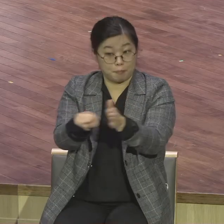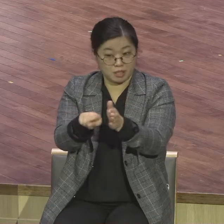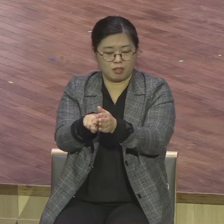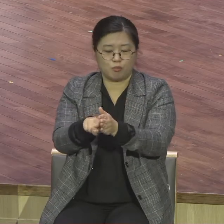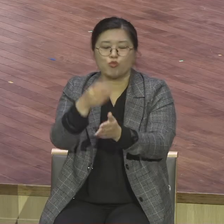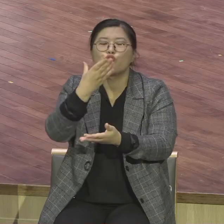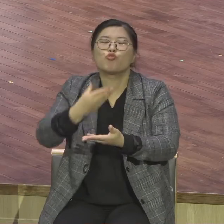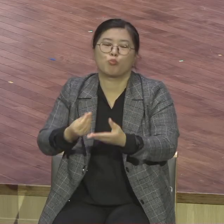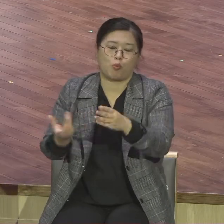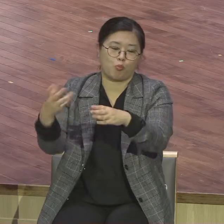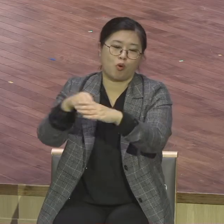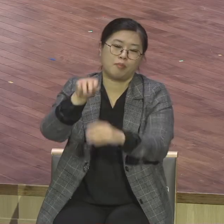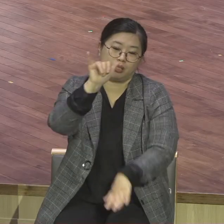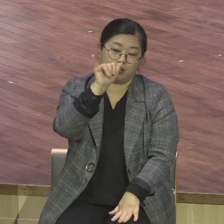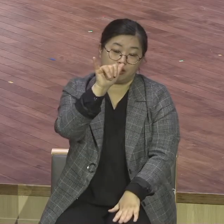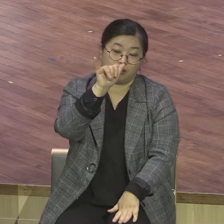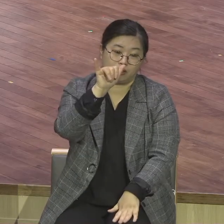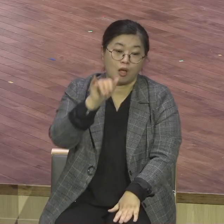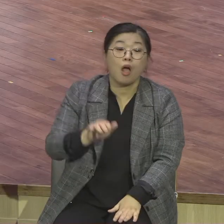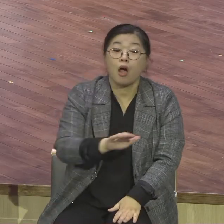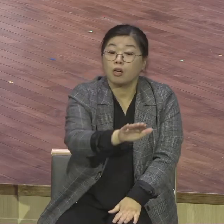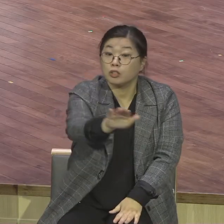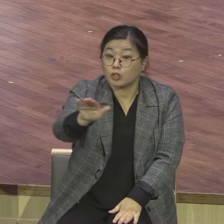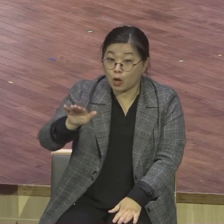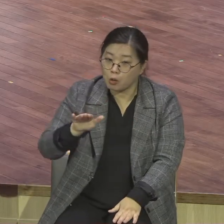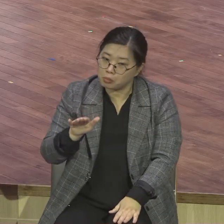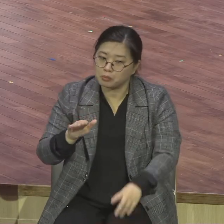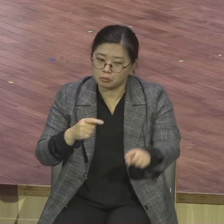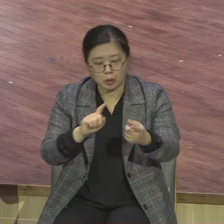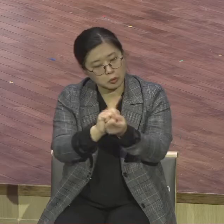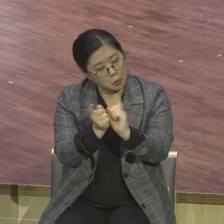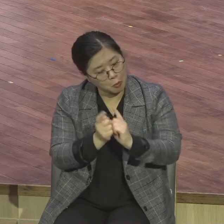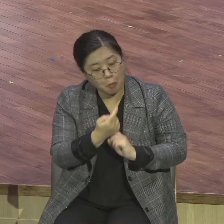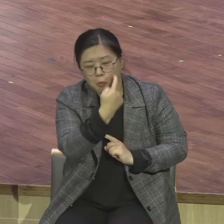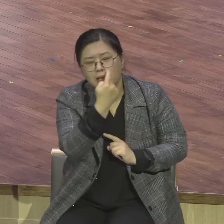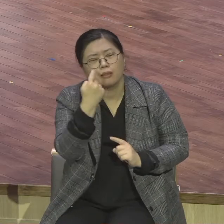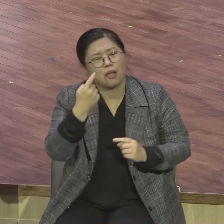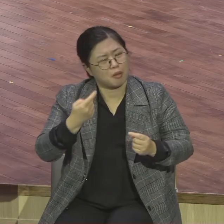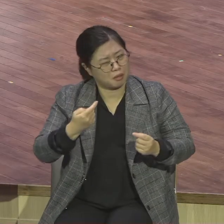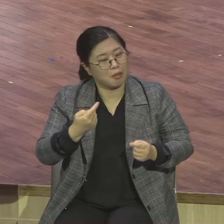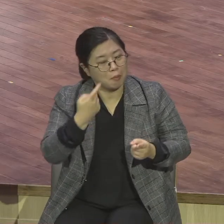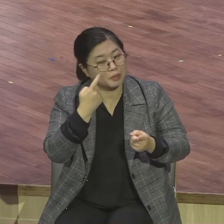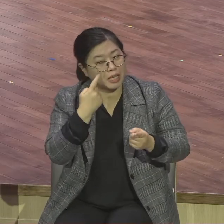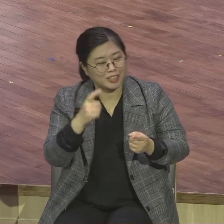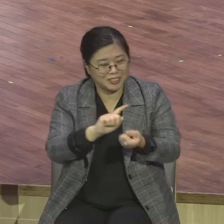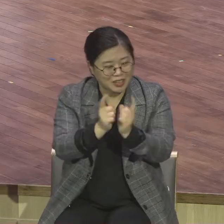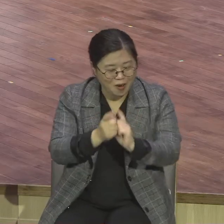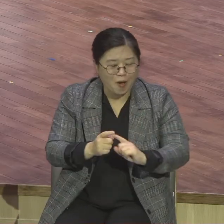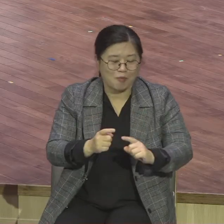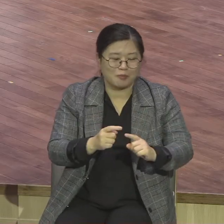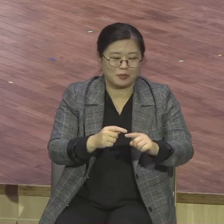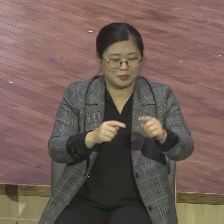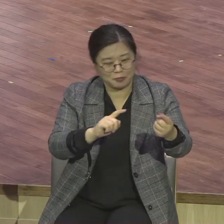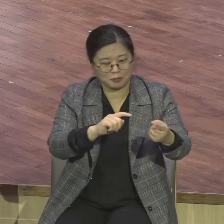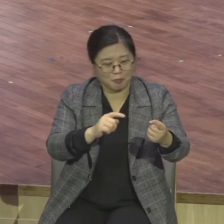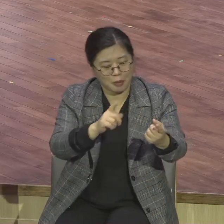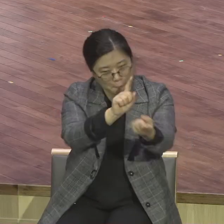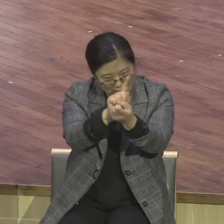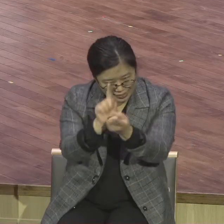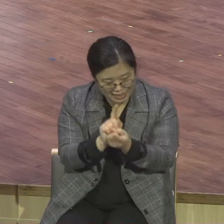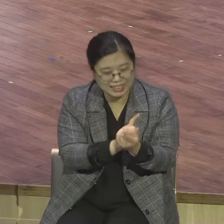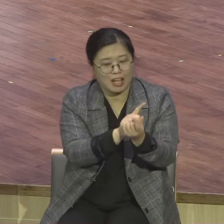것은 이 여러분 동료들끼리 친구들끼리 장로들끼리 집사들끼리 권사들끼리 지역에서